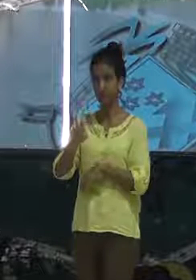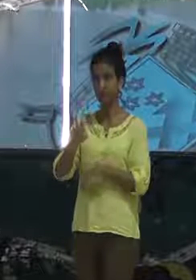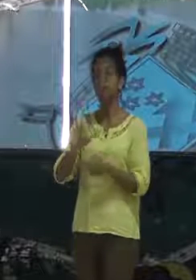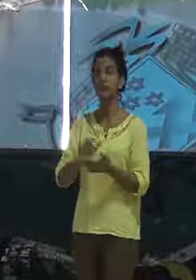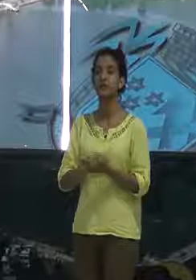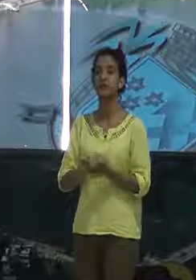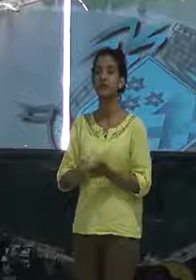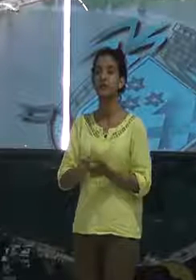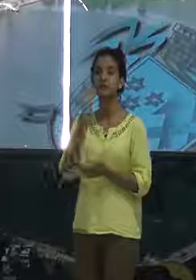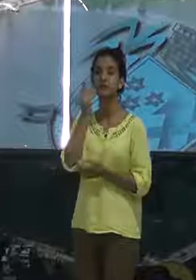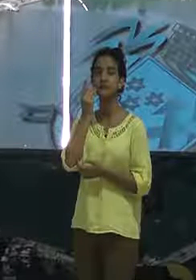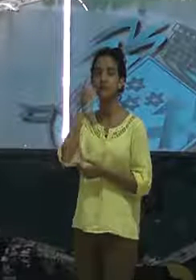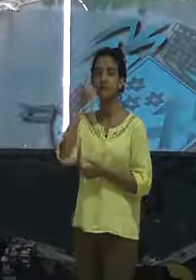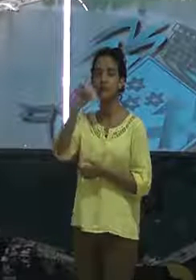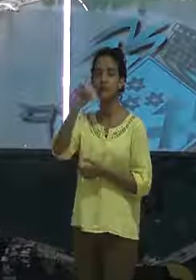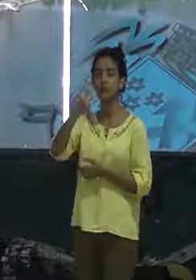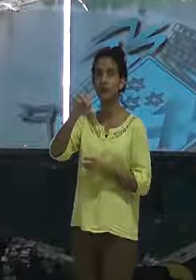emissão